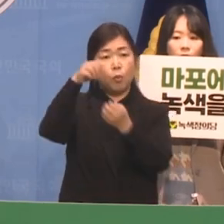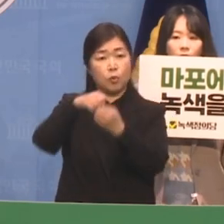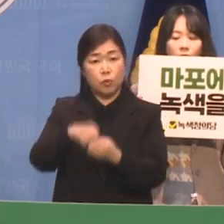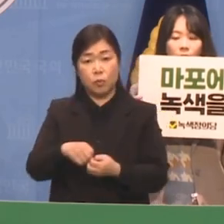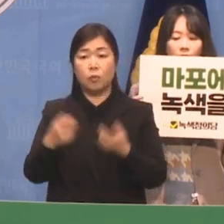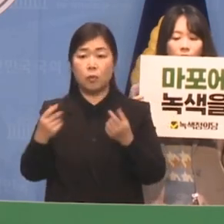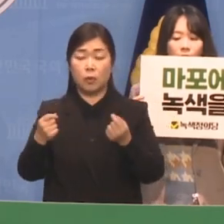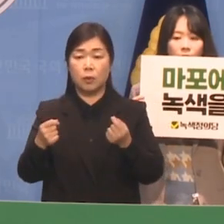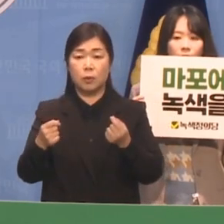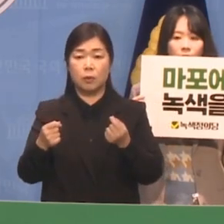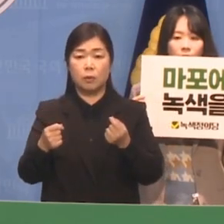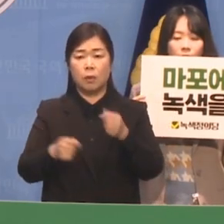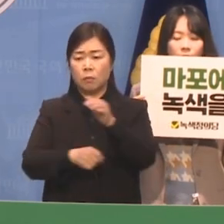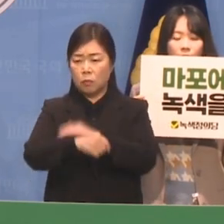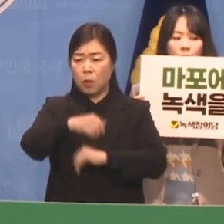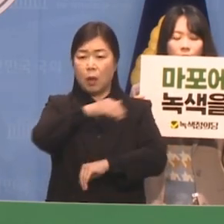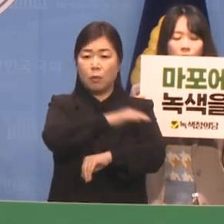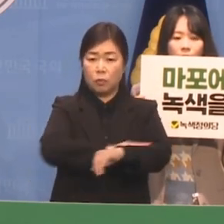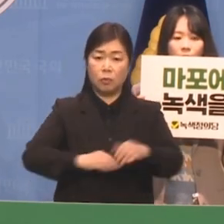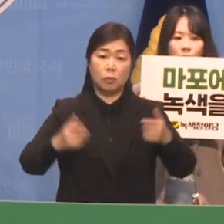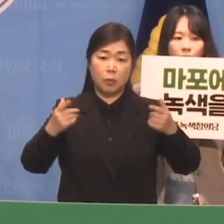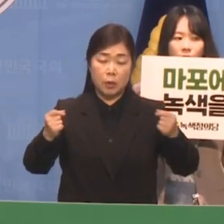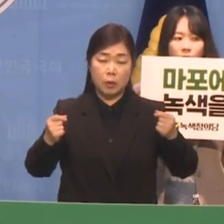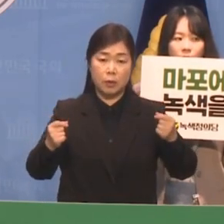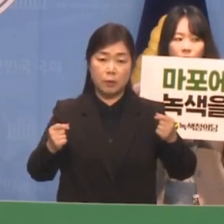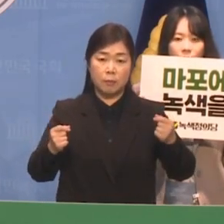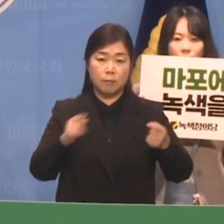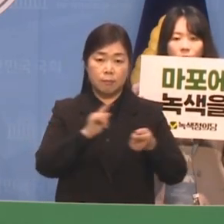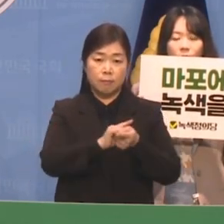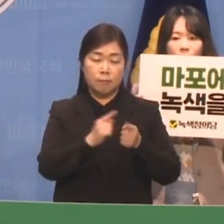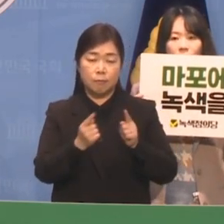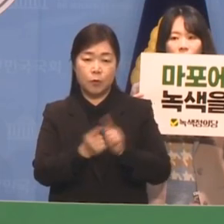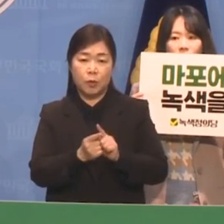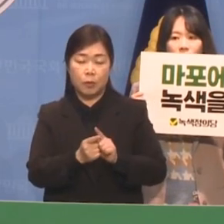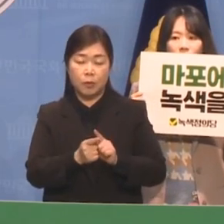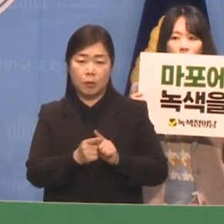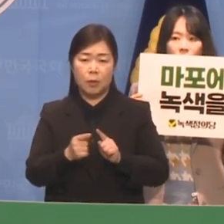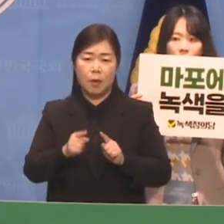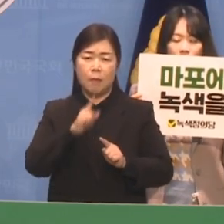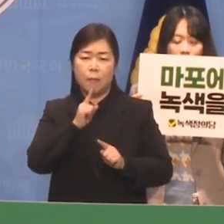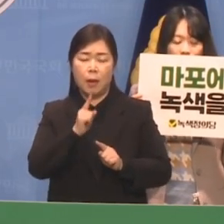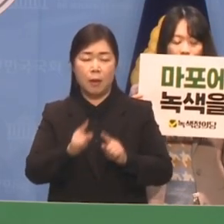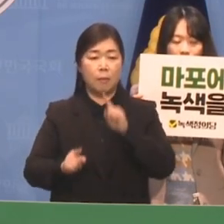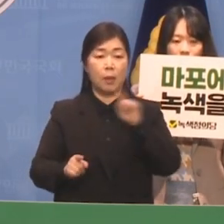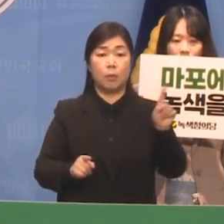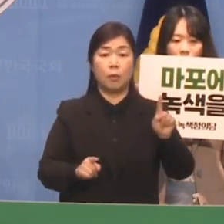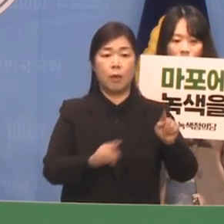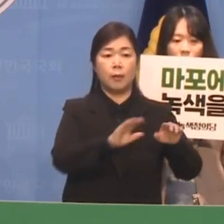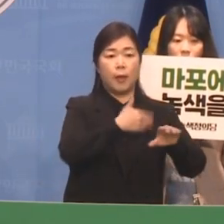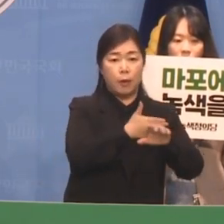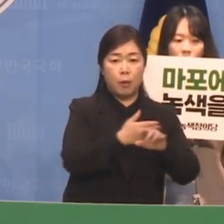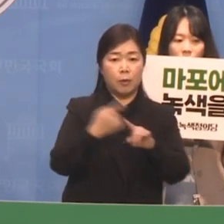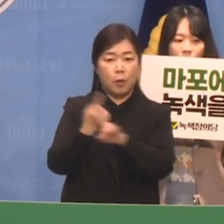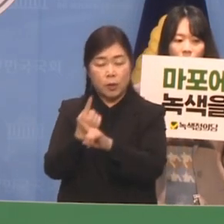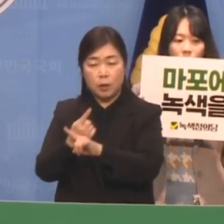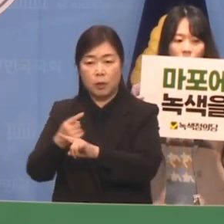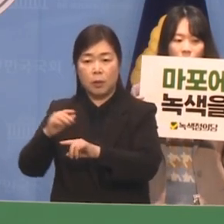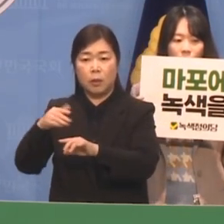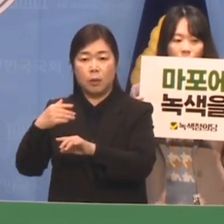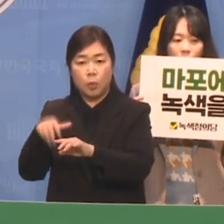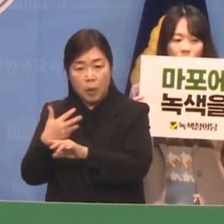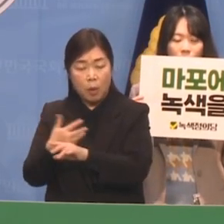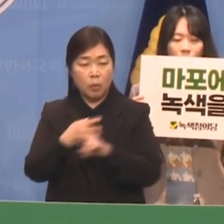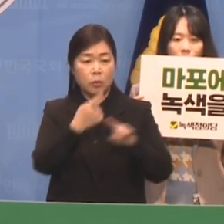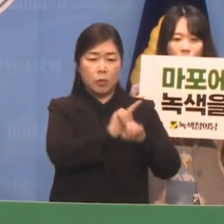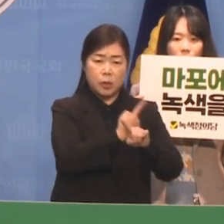보수도 좌와 우도 모두 칼을 들며 개혁과 혁신을 말합니다. 한